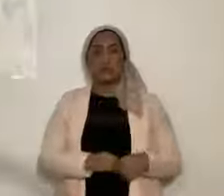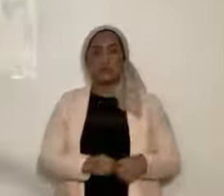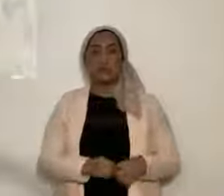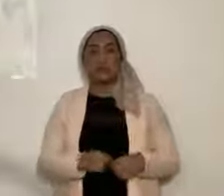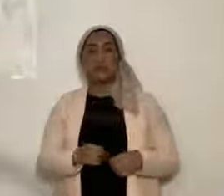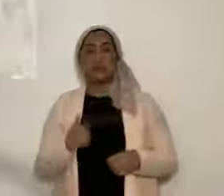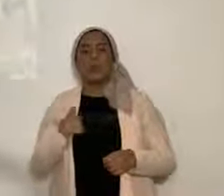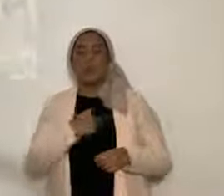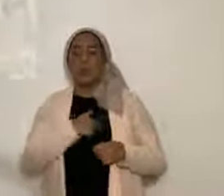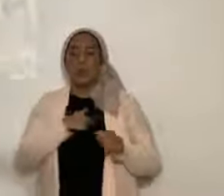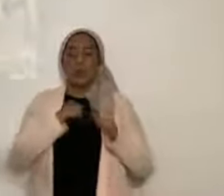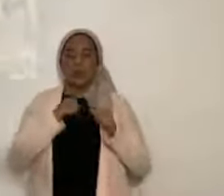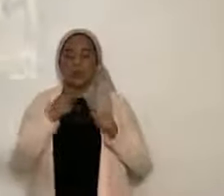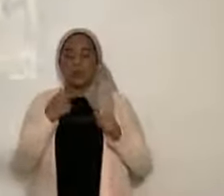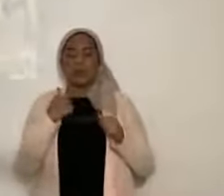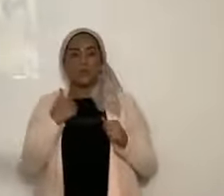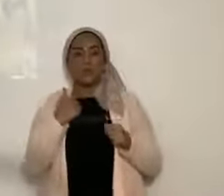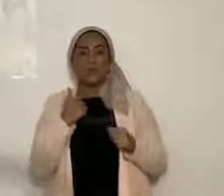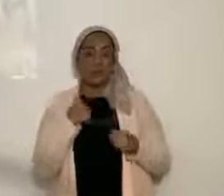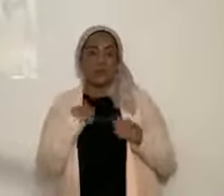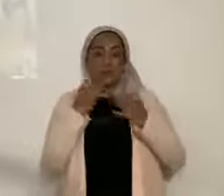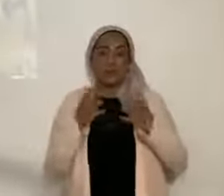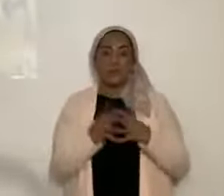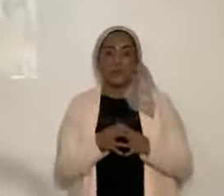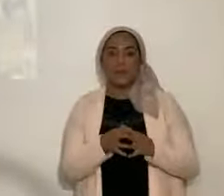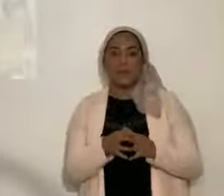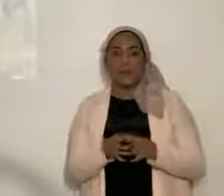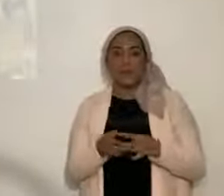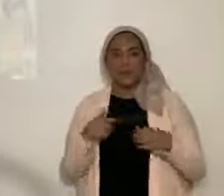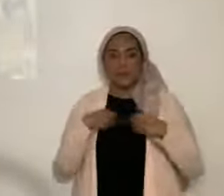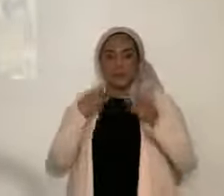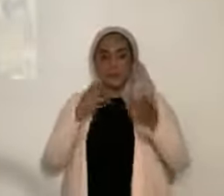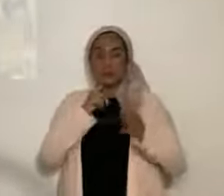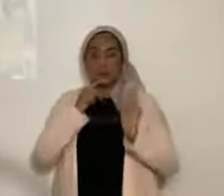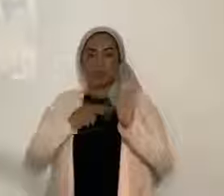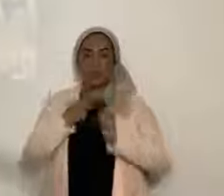Siempre una hora, o al menos yo lo voy a decir así tal cual,